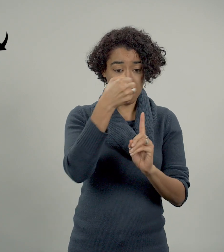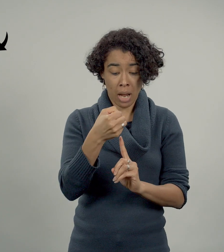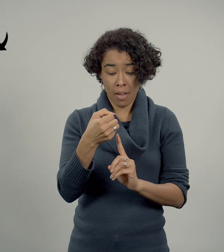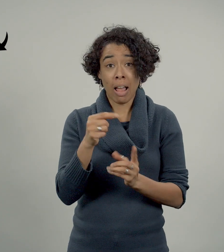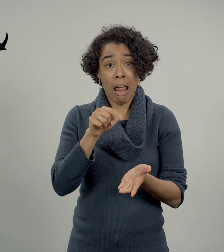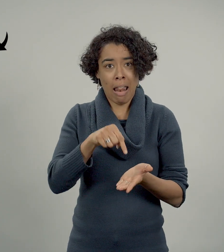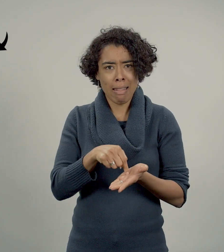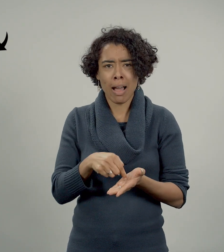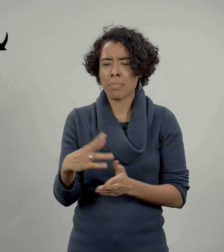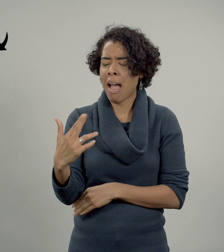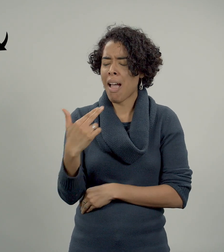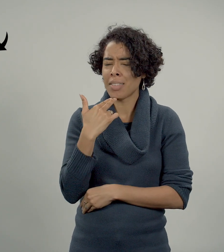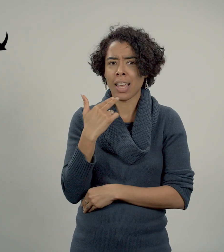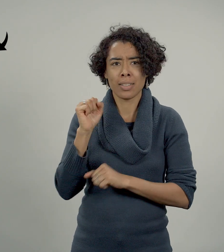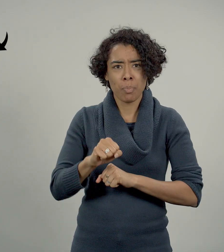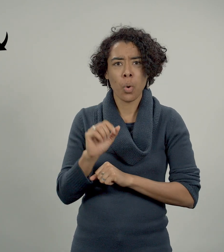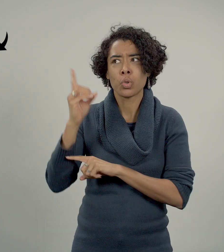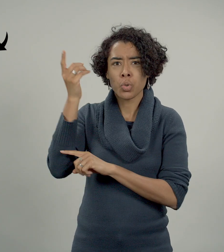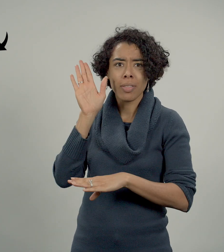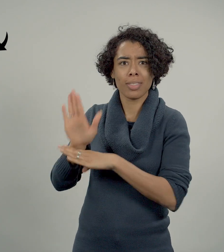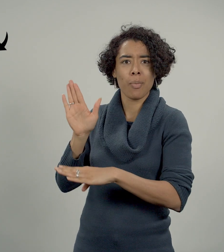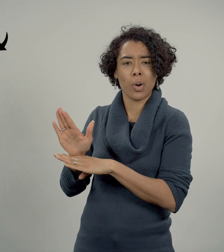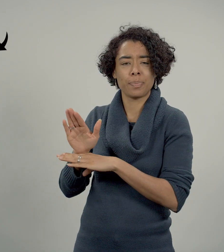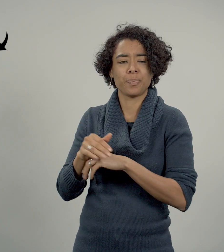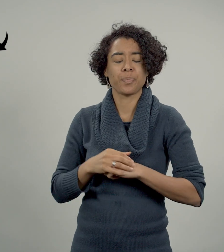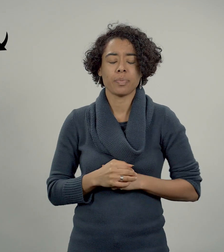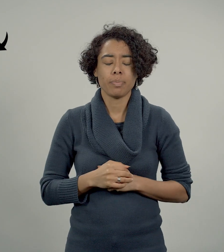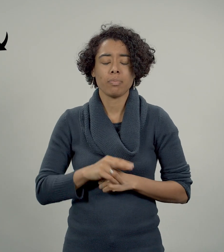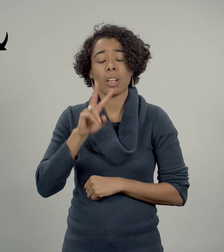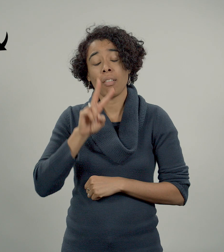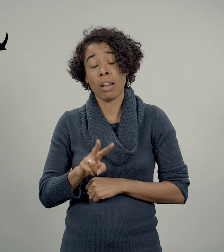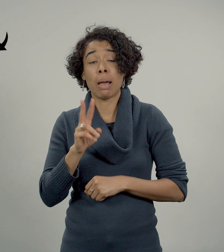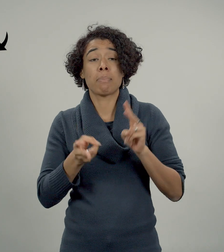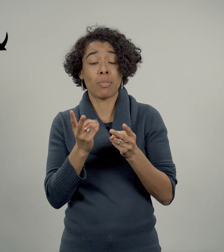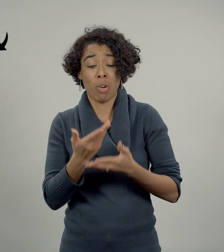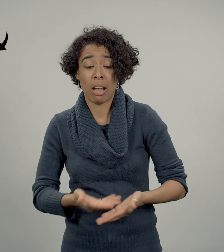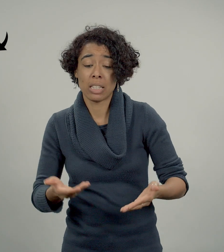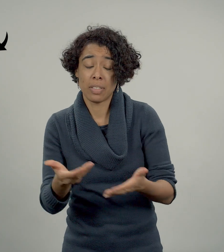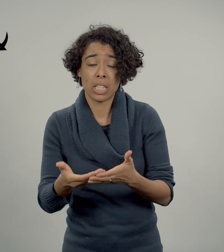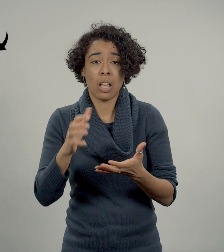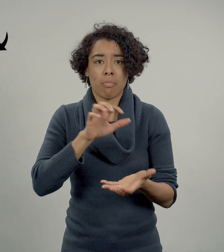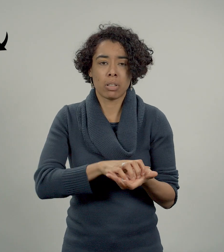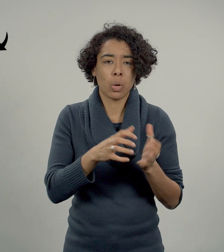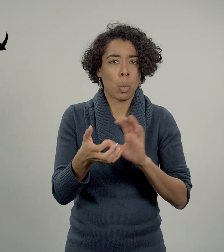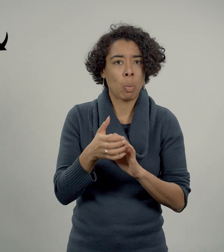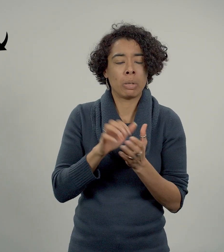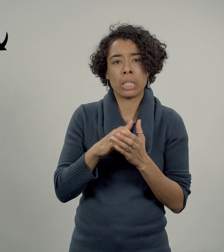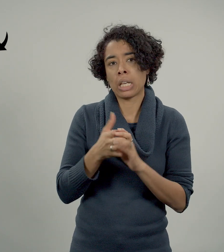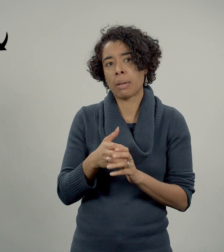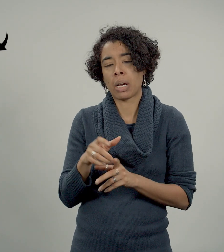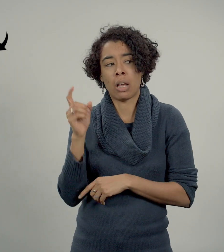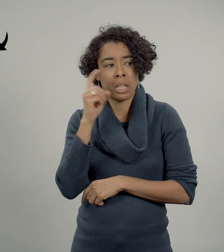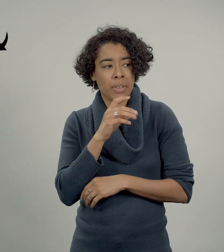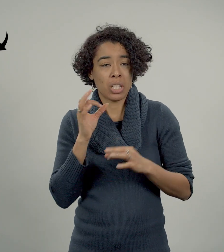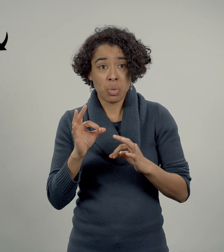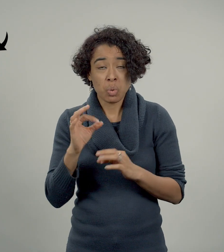efficacement en témoignant de lui. Il est difficile, c'est vrai, qu'au travers des situations compliquées que nous traversons, que nous puissions